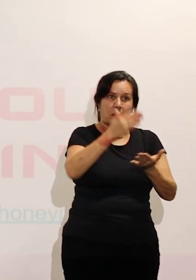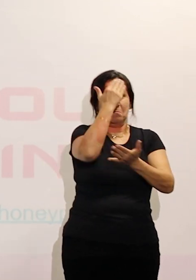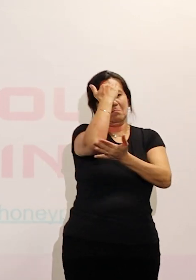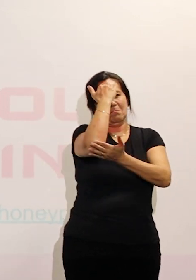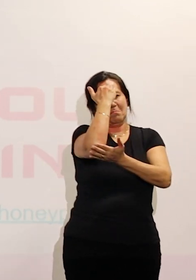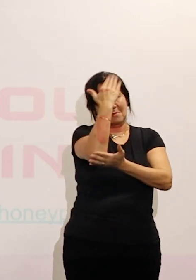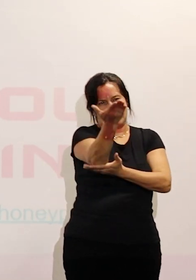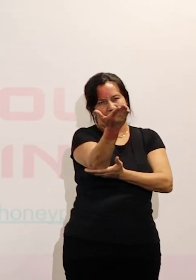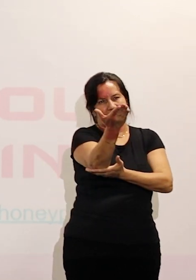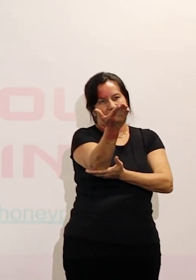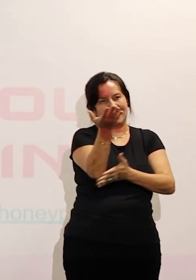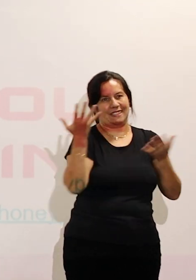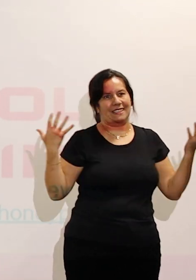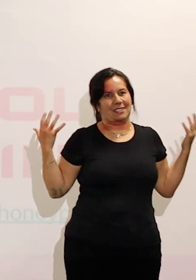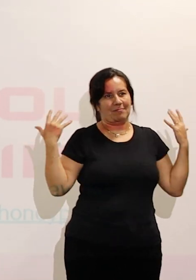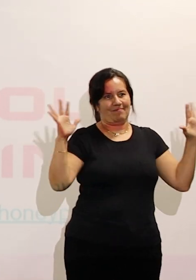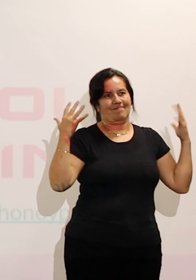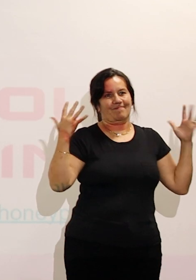obrigada.